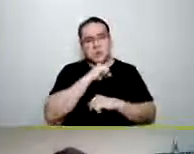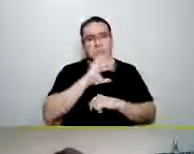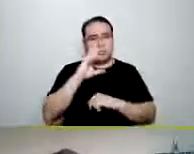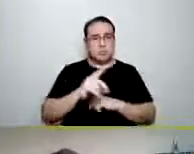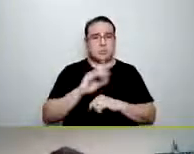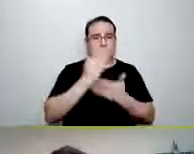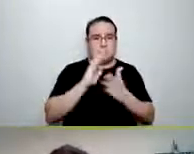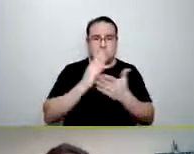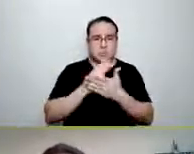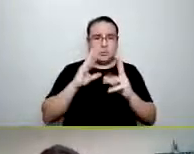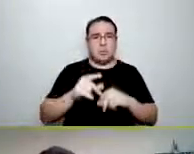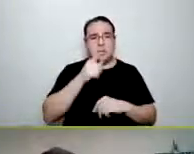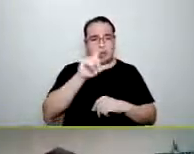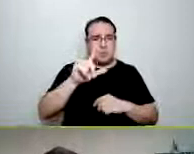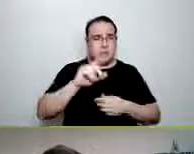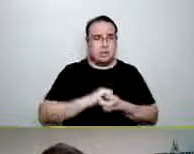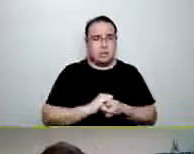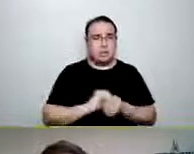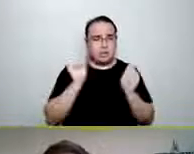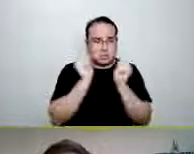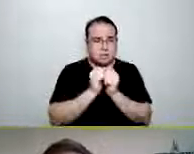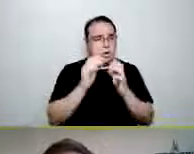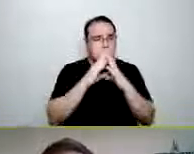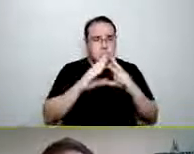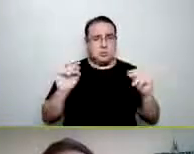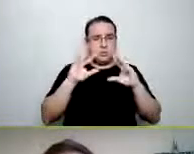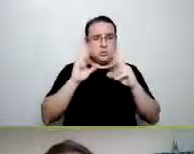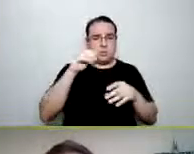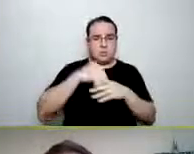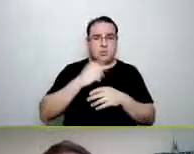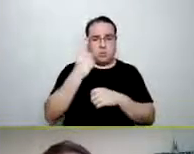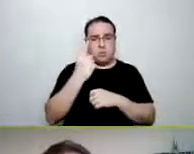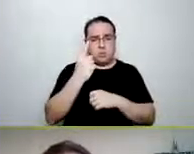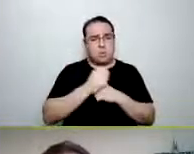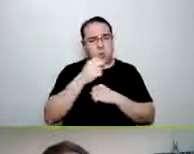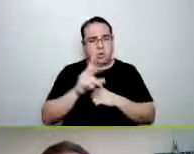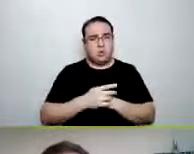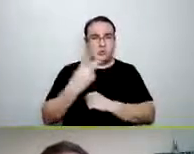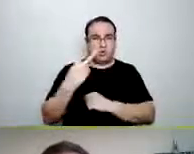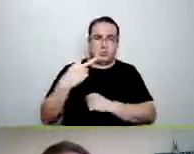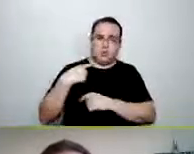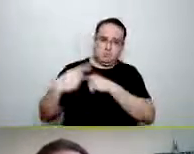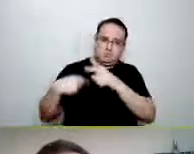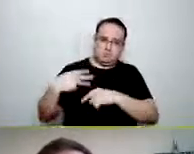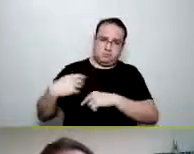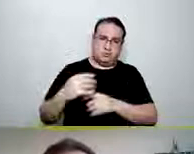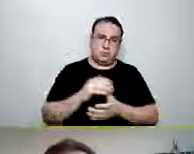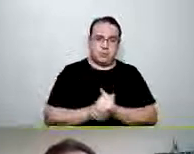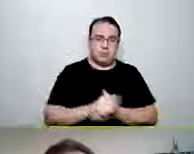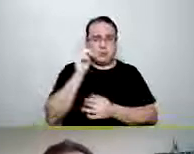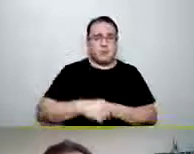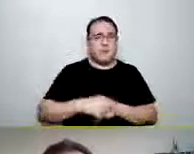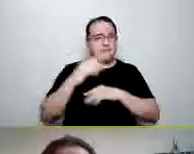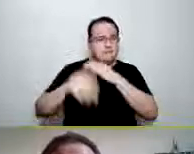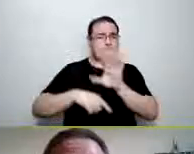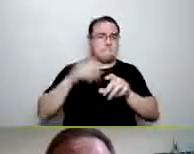e aí a língua é fadada a desaparecer dentro de uma ou duas gerações. E isso tem